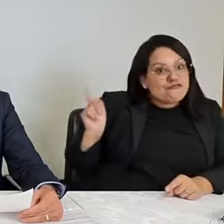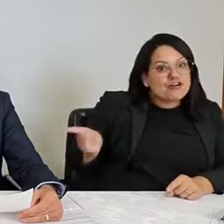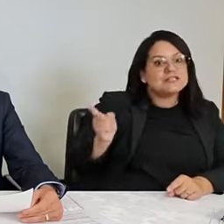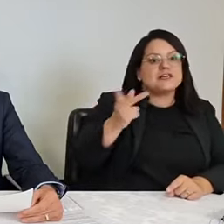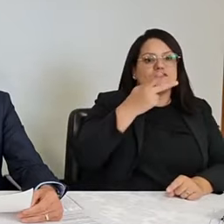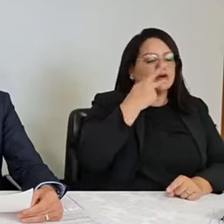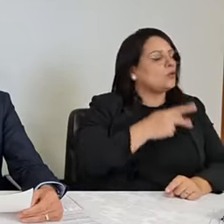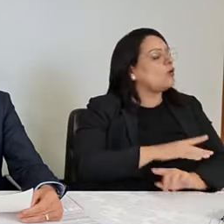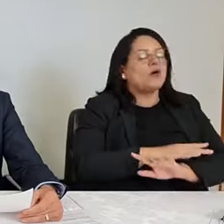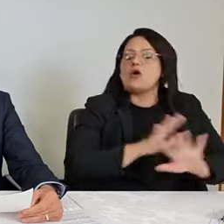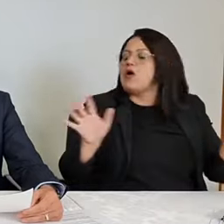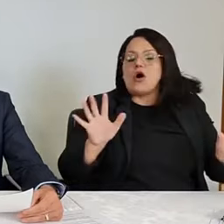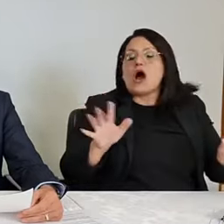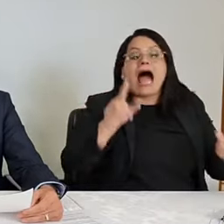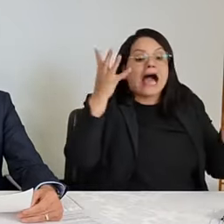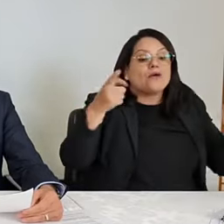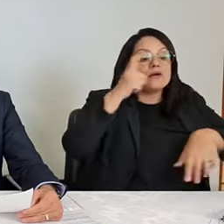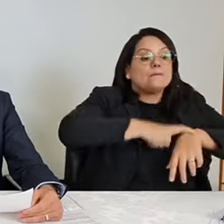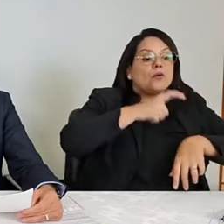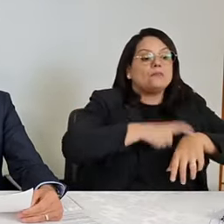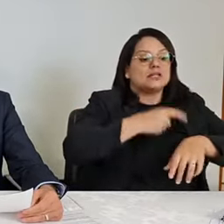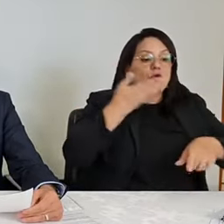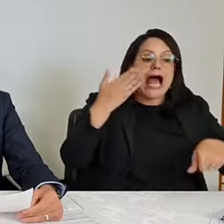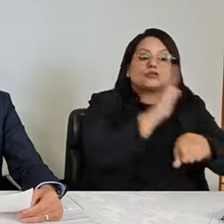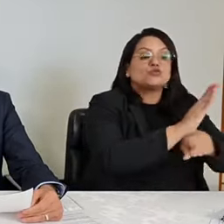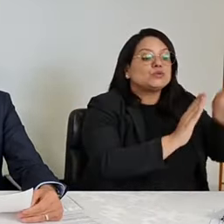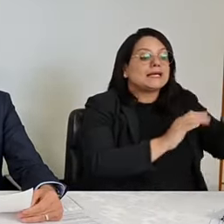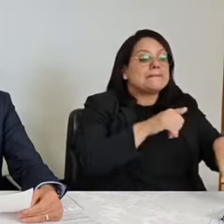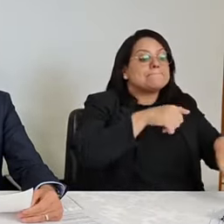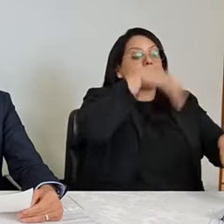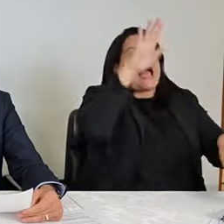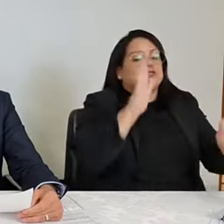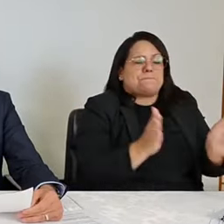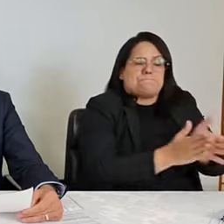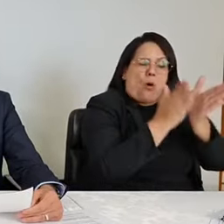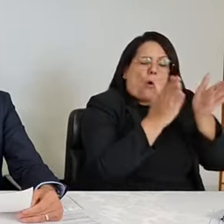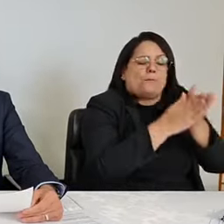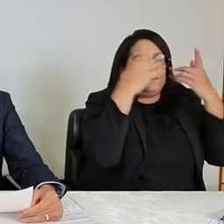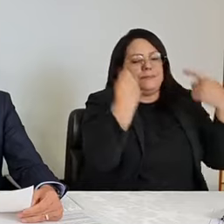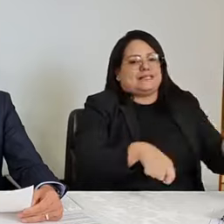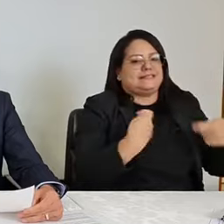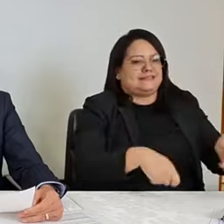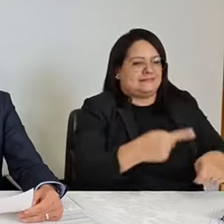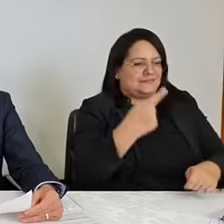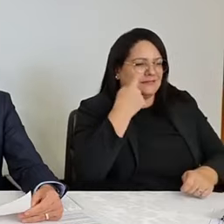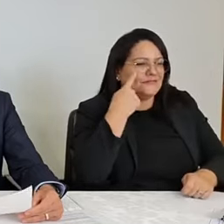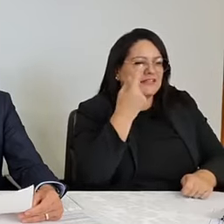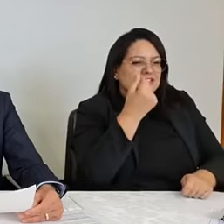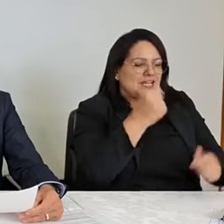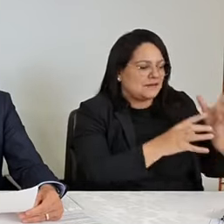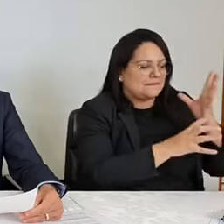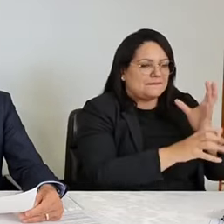vamos ajudar quem mais precisa. Então, se você olhar o saldo de crédito no Brasil para